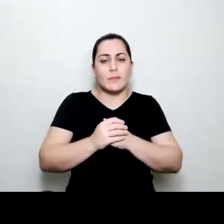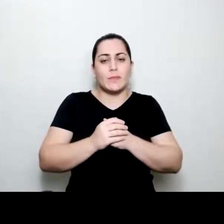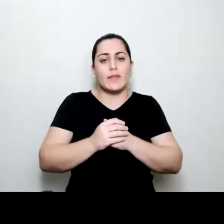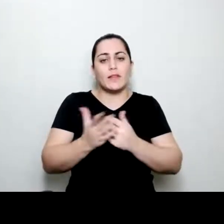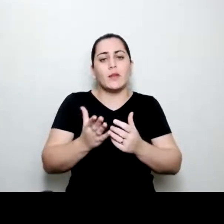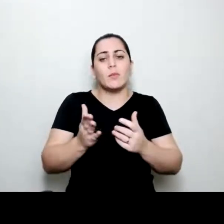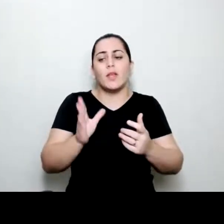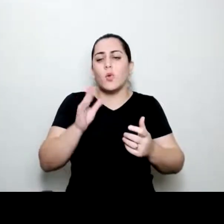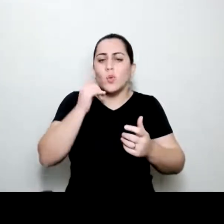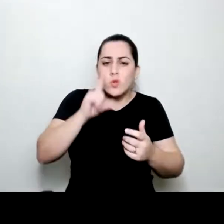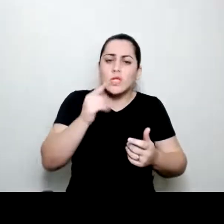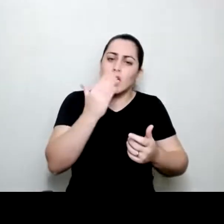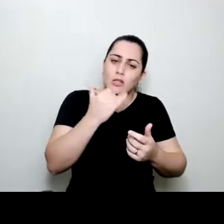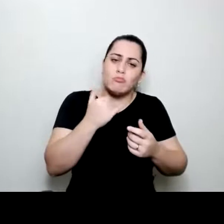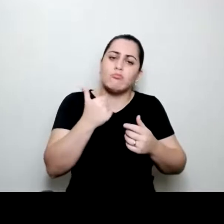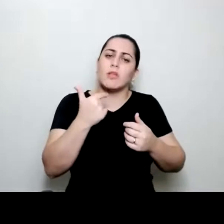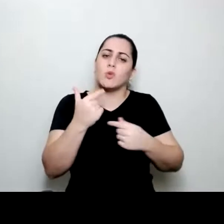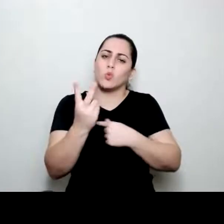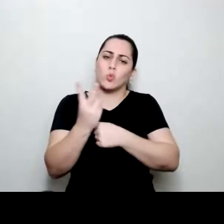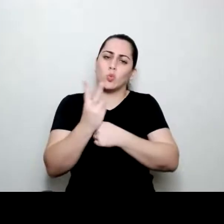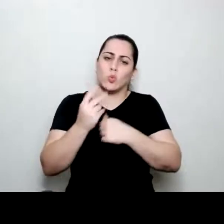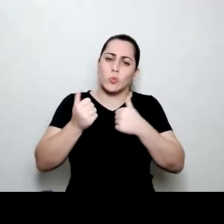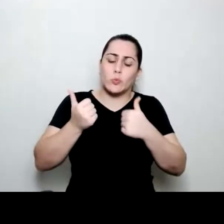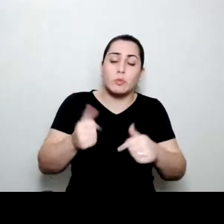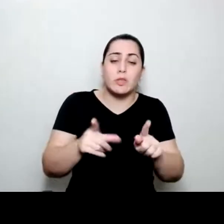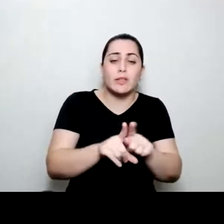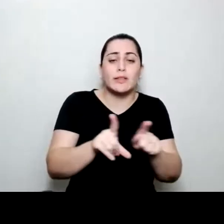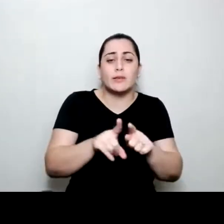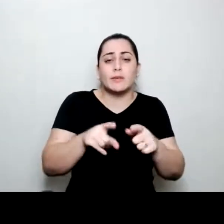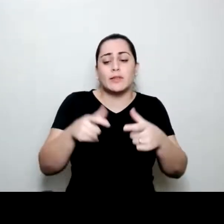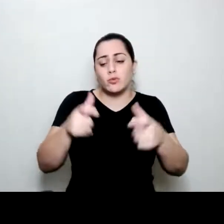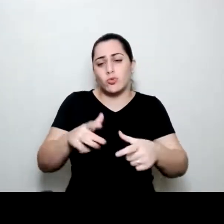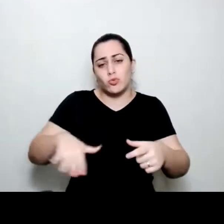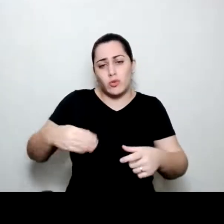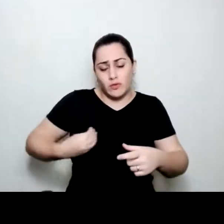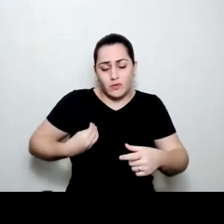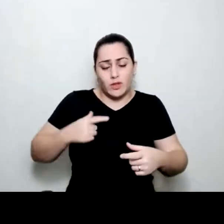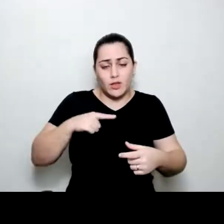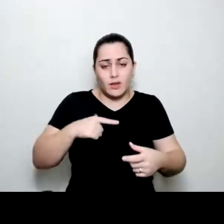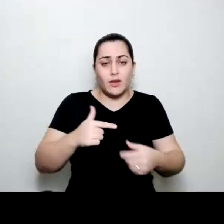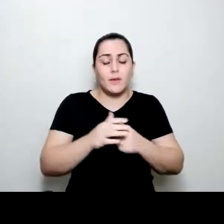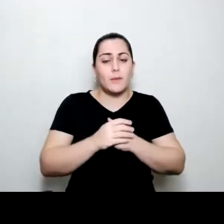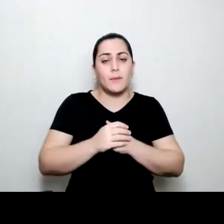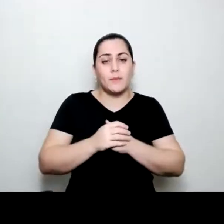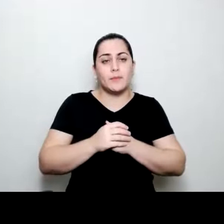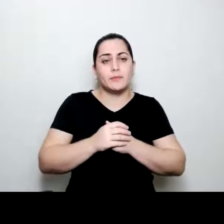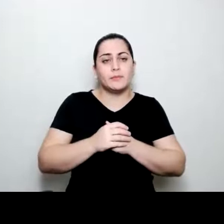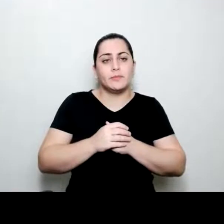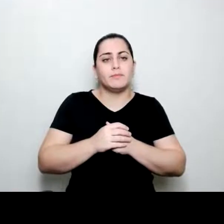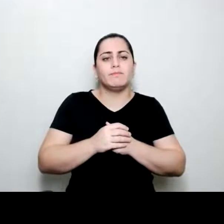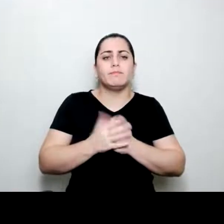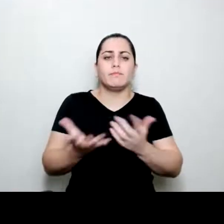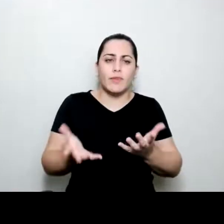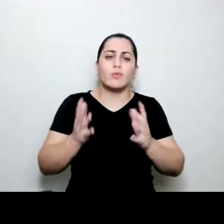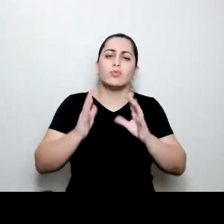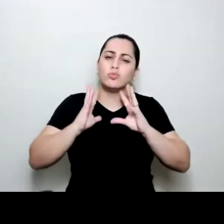segurança alimentar, ao seu ambiente em que vive, né? E isso tudo